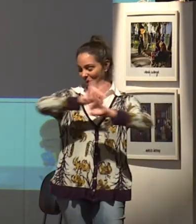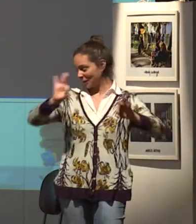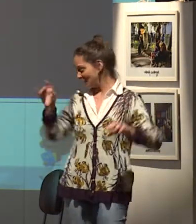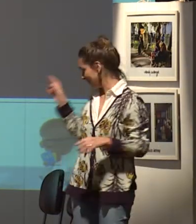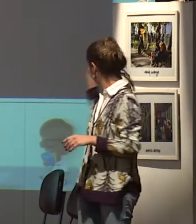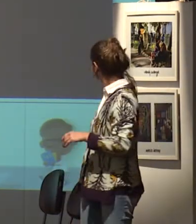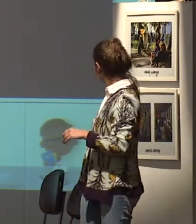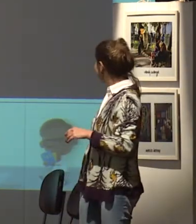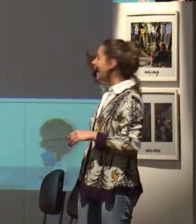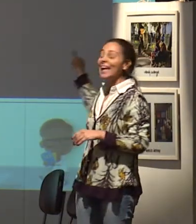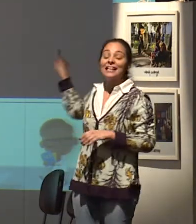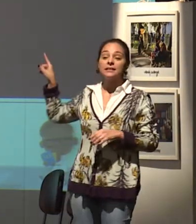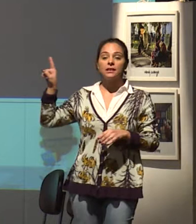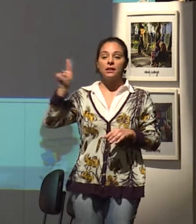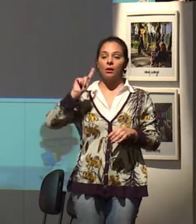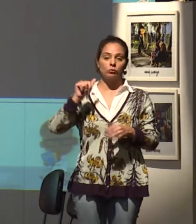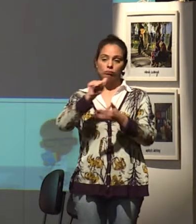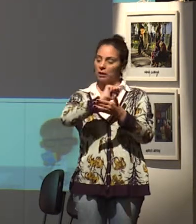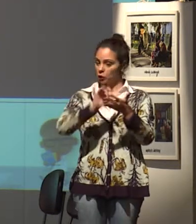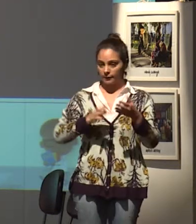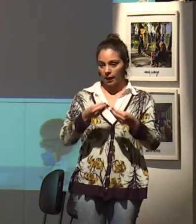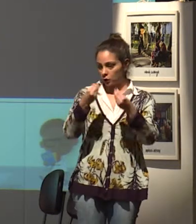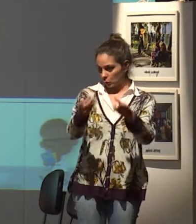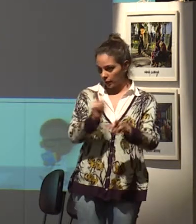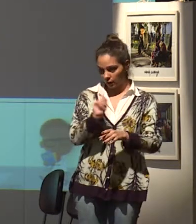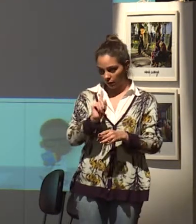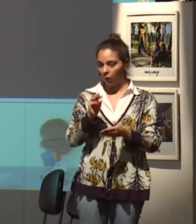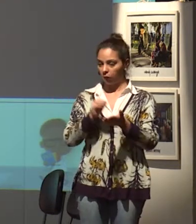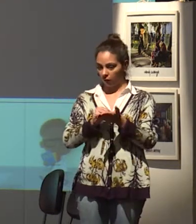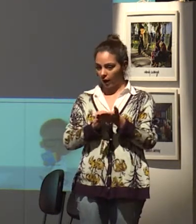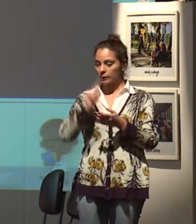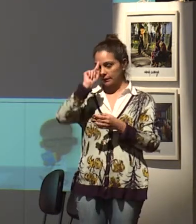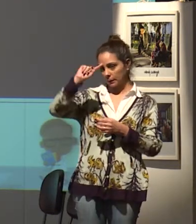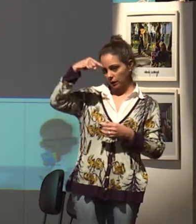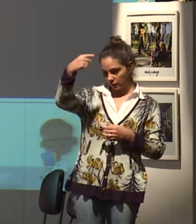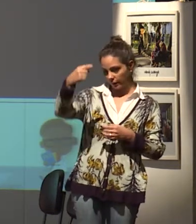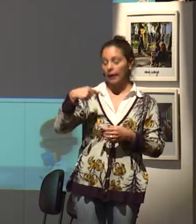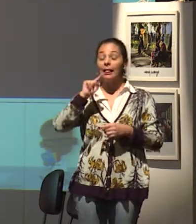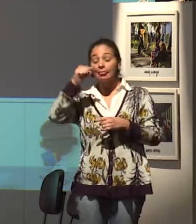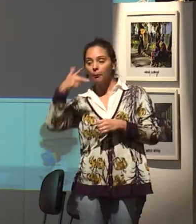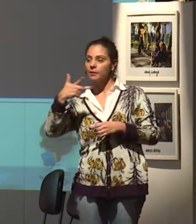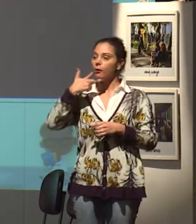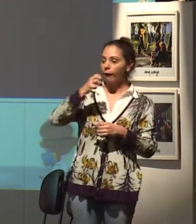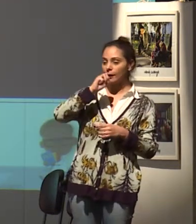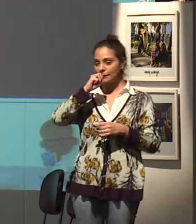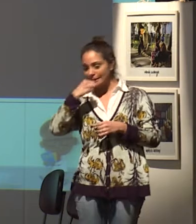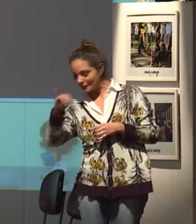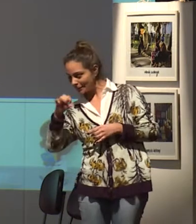Parabéns, Luiz, foi um excelente vídeo. Eu ainda não apliquei essa atividade, vou iniciar a partir da semana que vem, e